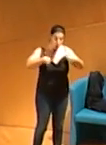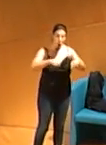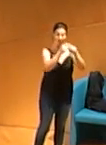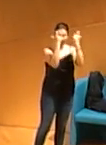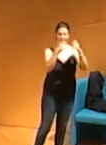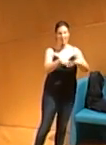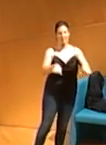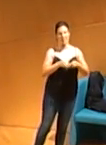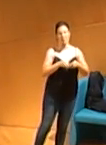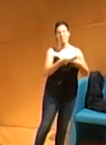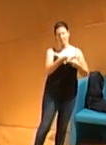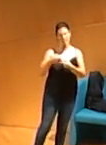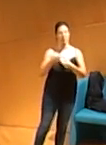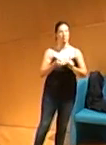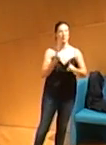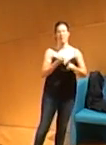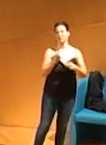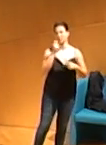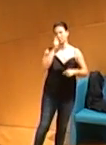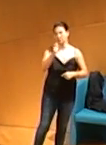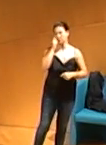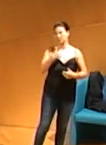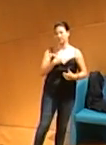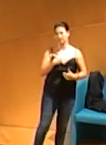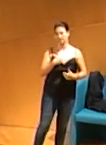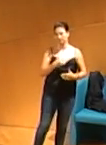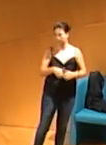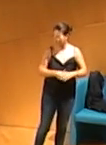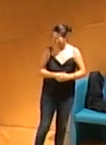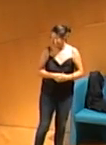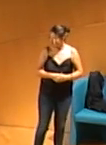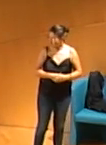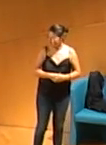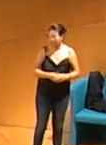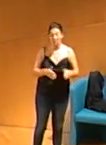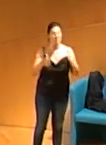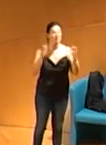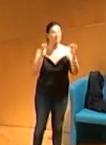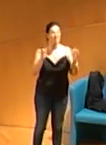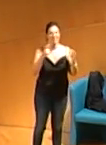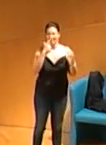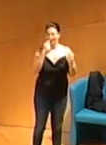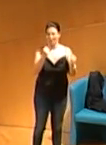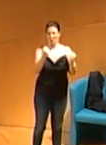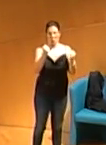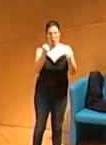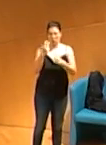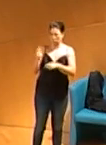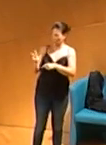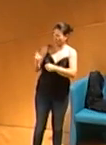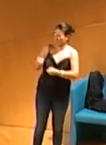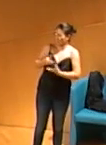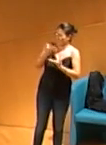aussi. Oui, à propos de parole, vous dites, et ça me semble très fort comme idée, vous